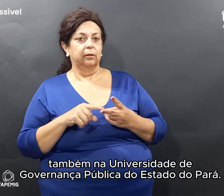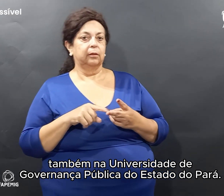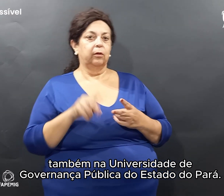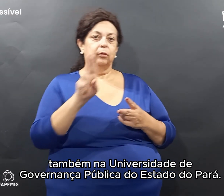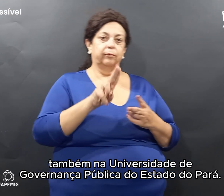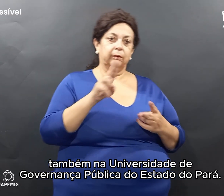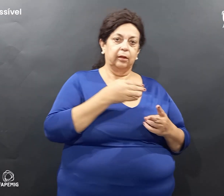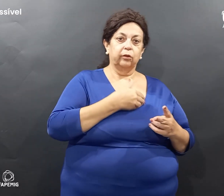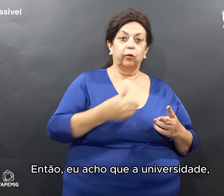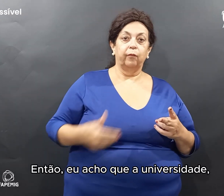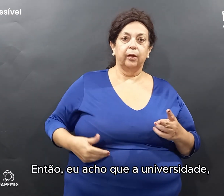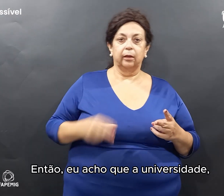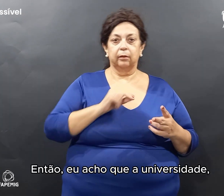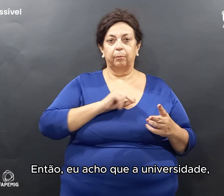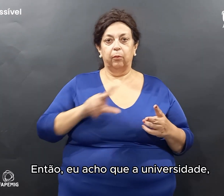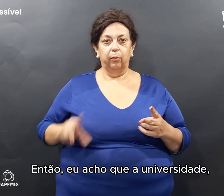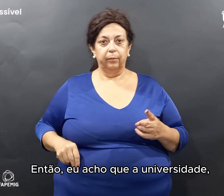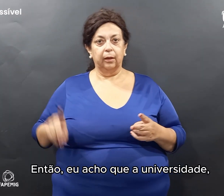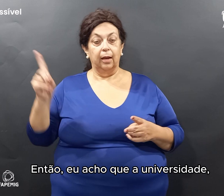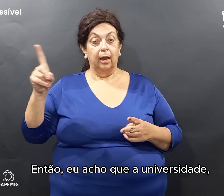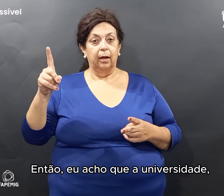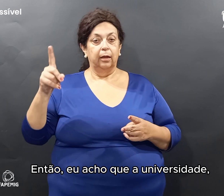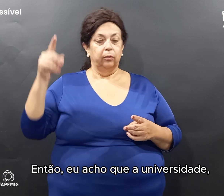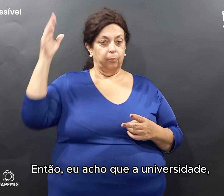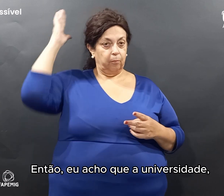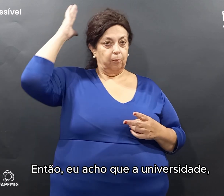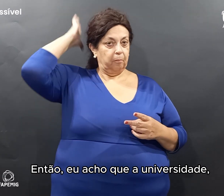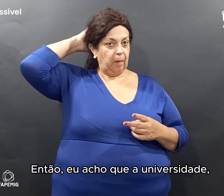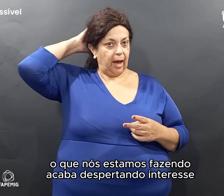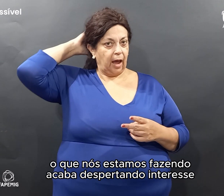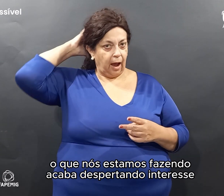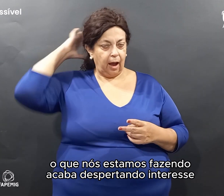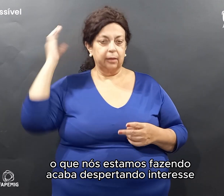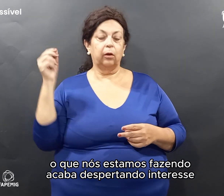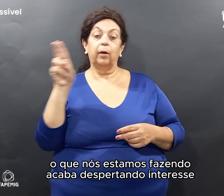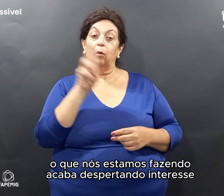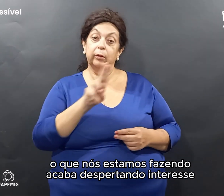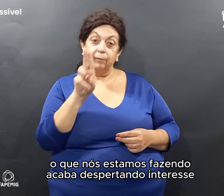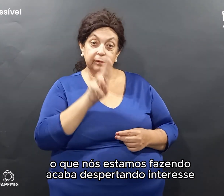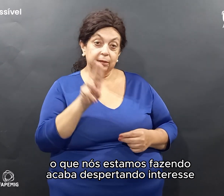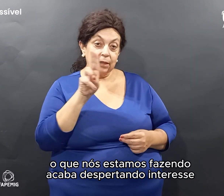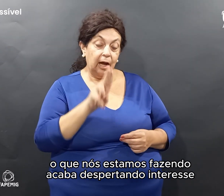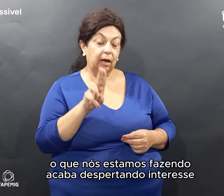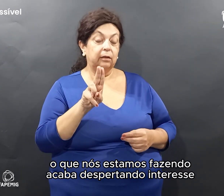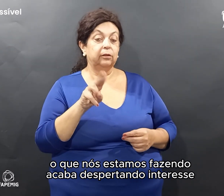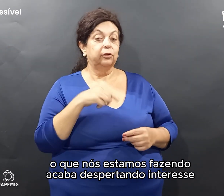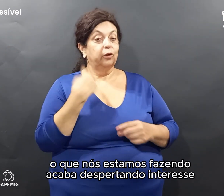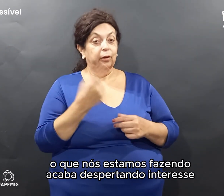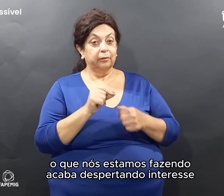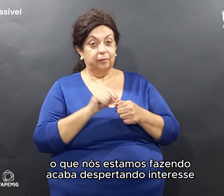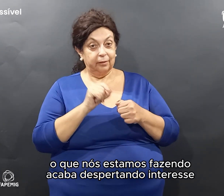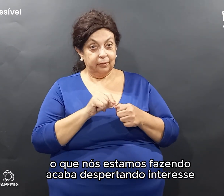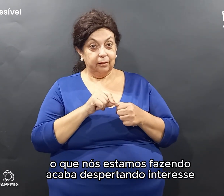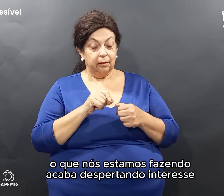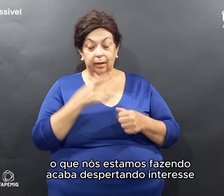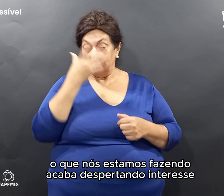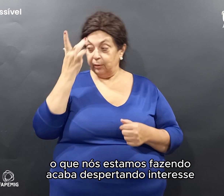do Pará. Então, eu acho que a universidade, o que nós estamos fazendo acaba, né, despertando aí interesse